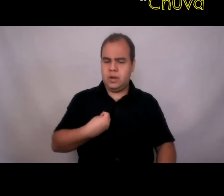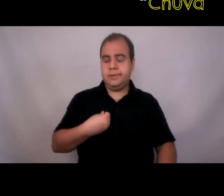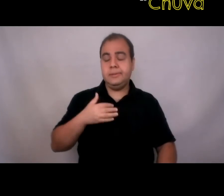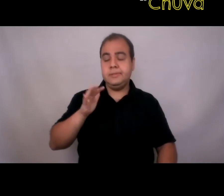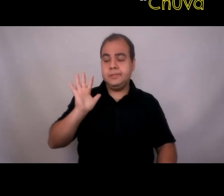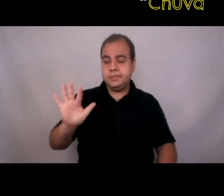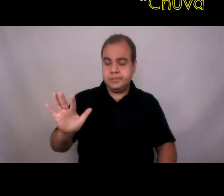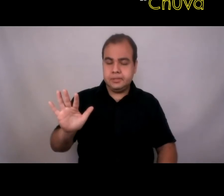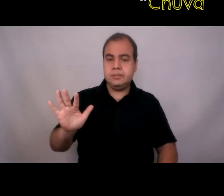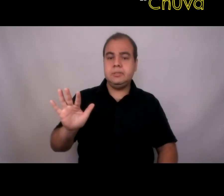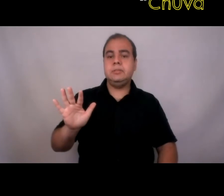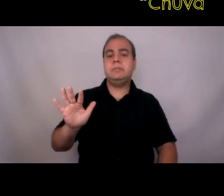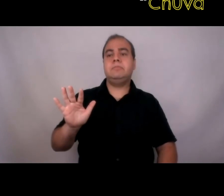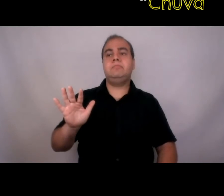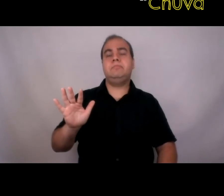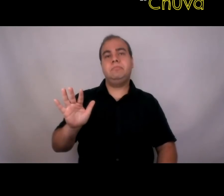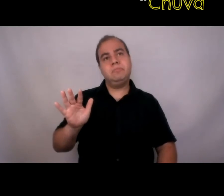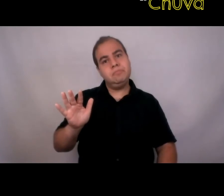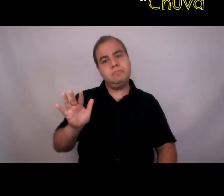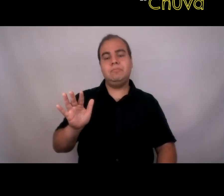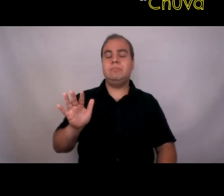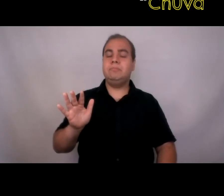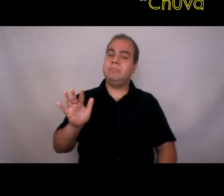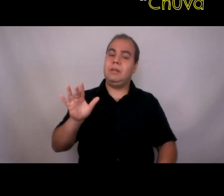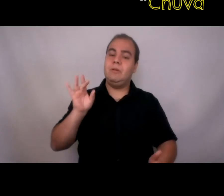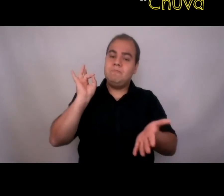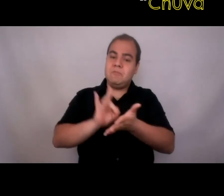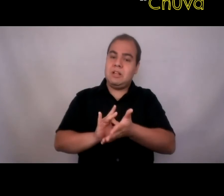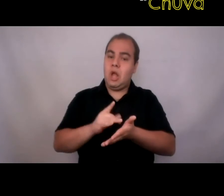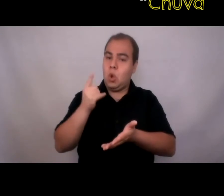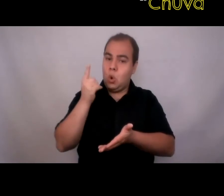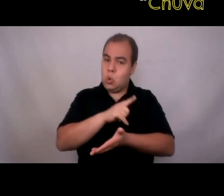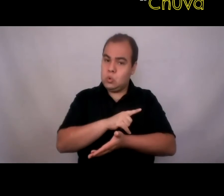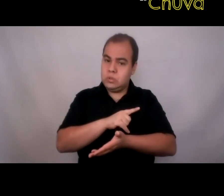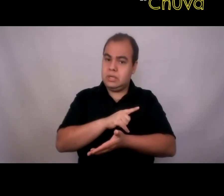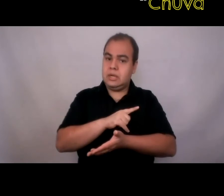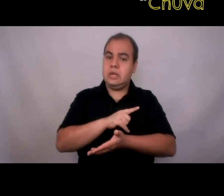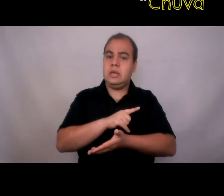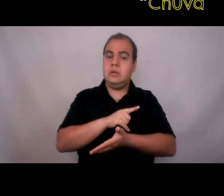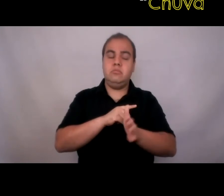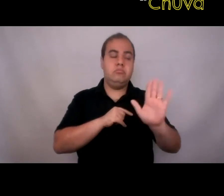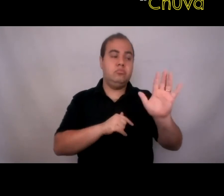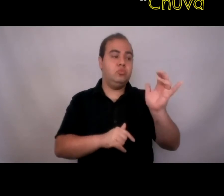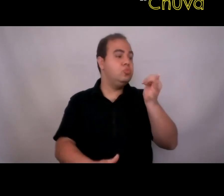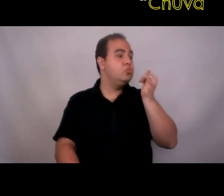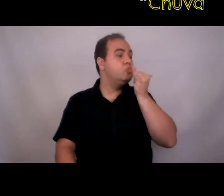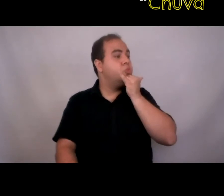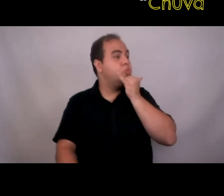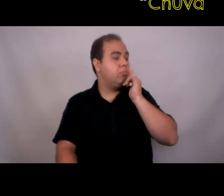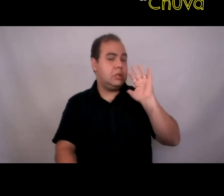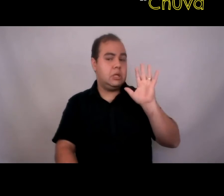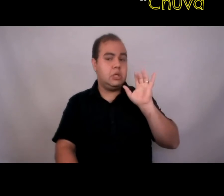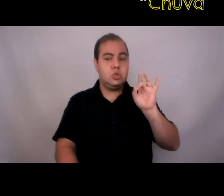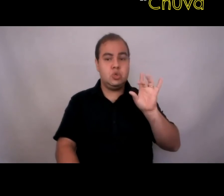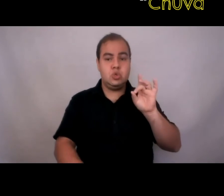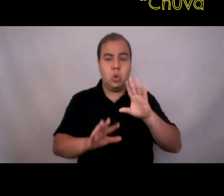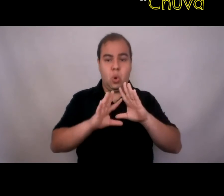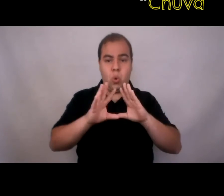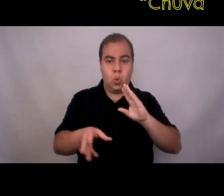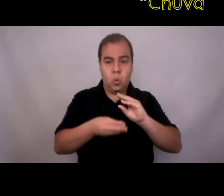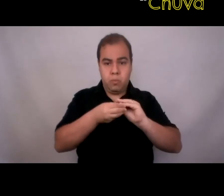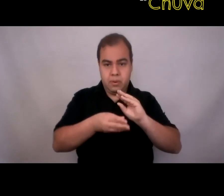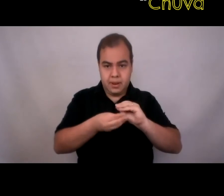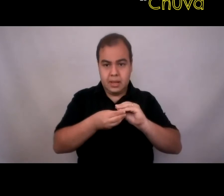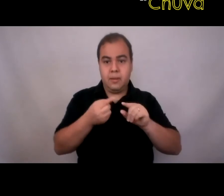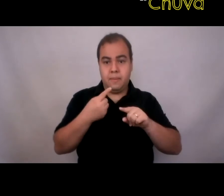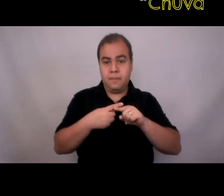Olha, a eficiência aí do jardim de chuva depende um pouco do que... Deixa eu só complementar essa pergunta. Porque no litoral o